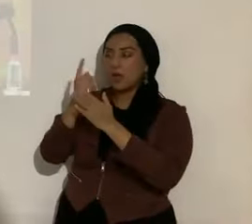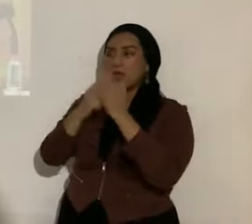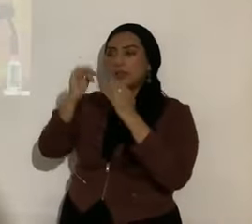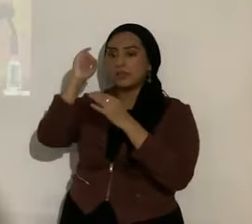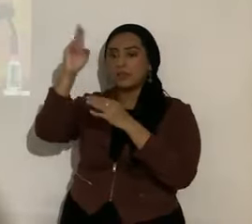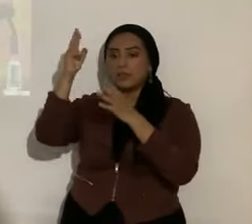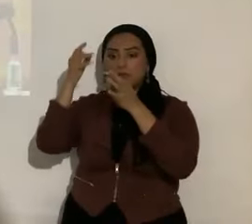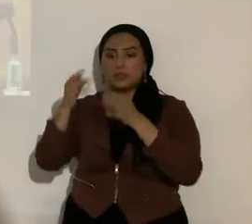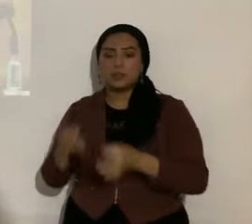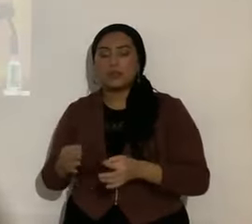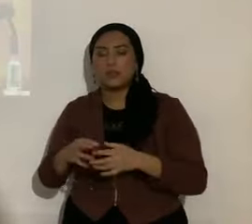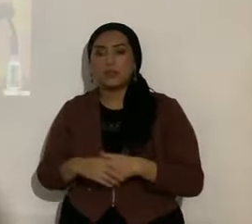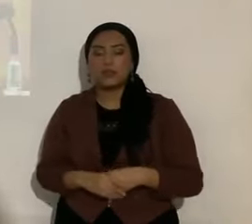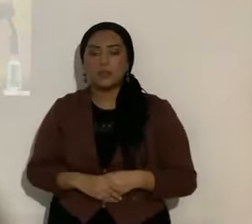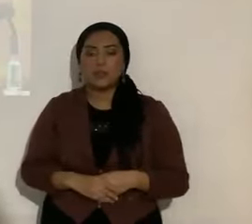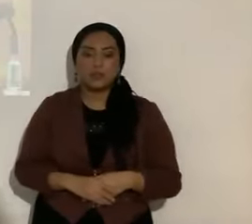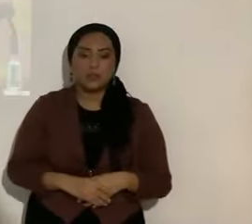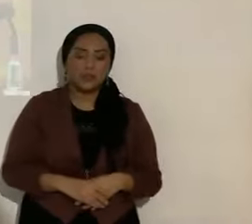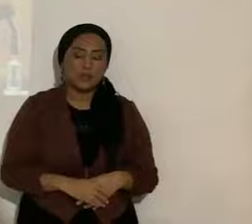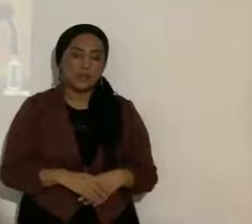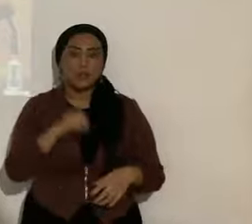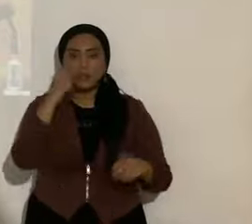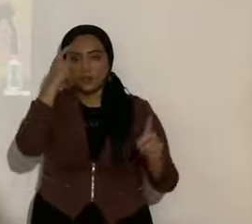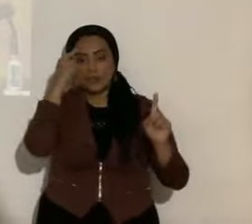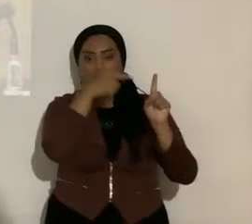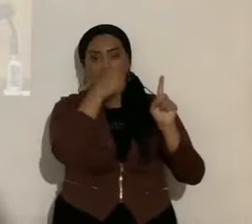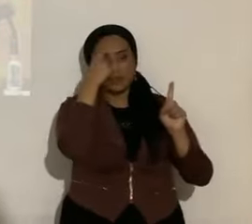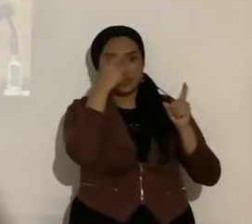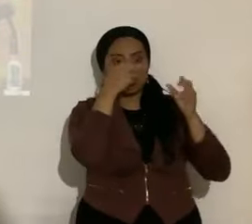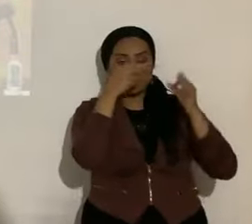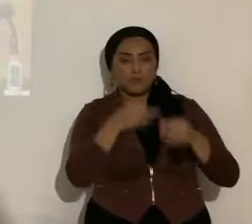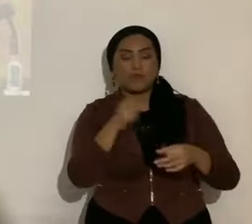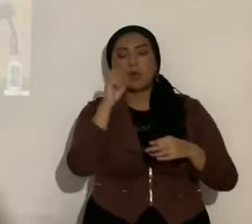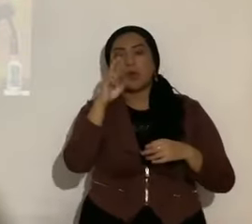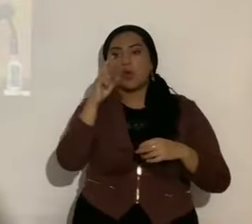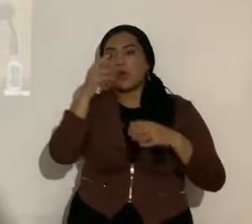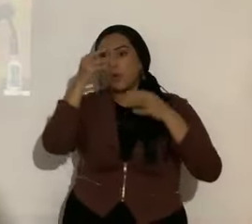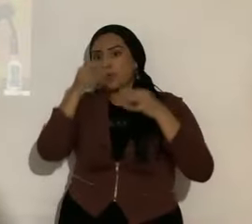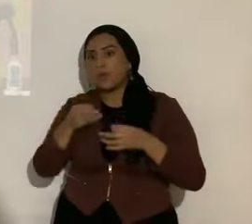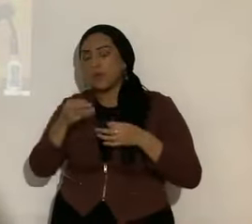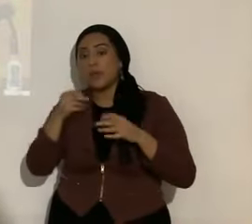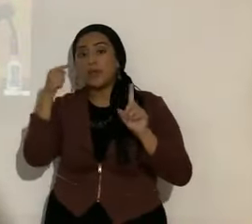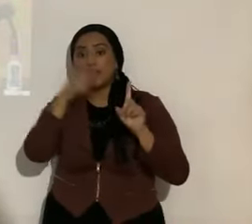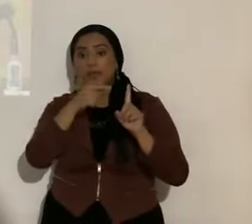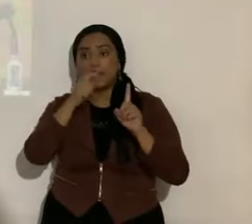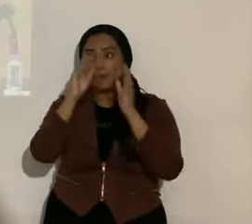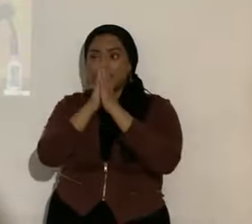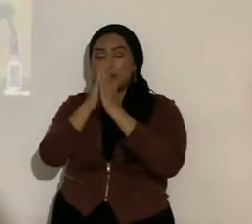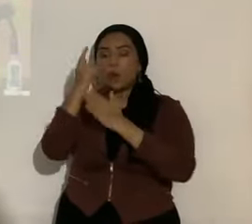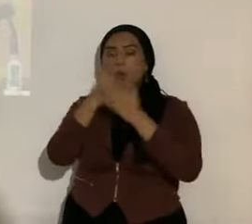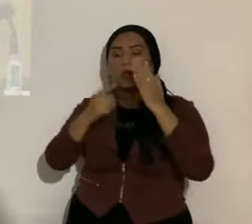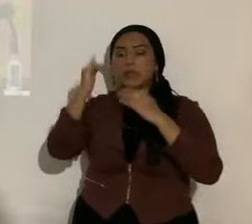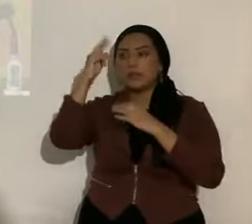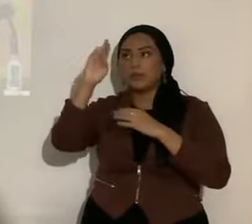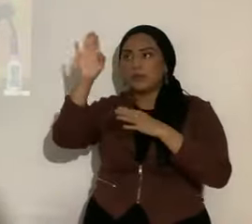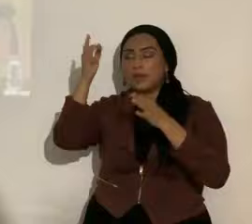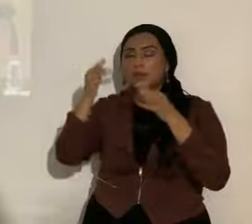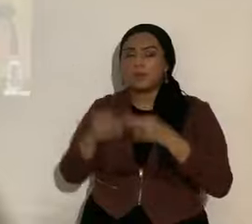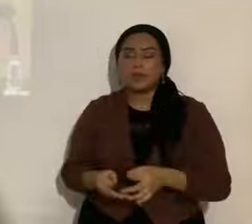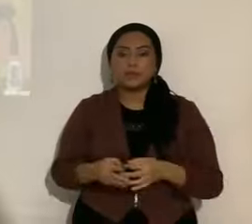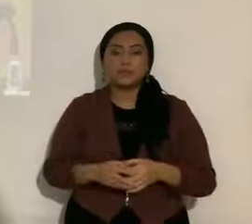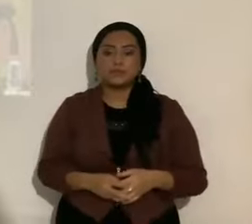No pidió lo que él creyó que era su voluntad o que creía que era la voluntad de Yahweh, sino él pidió lo que era la voluntad de